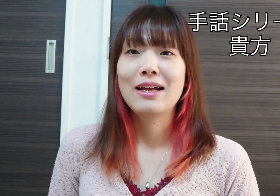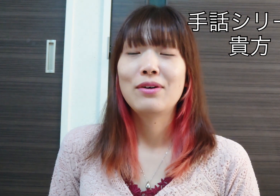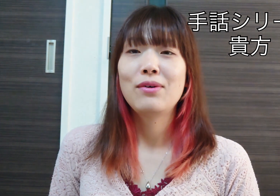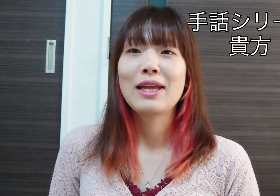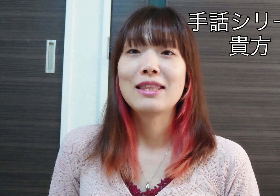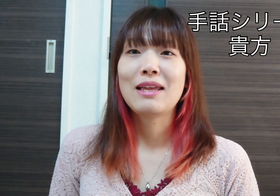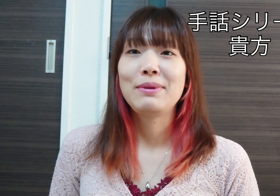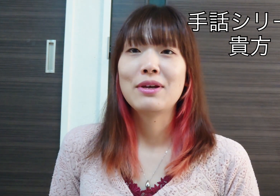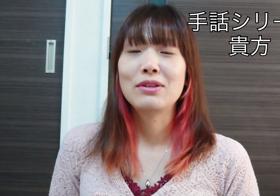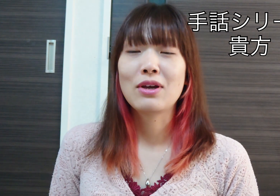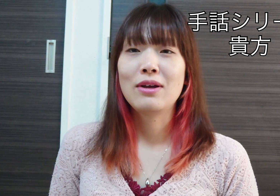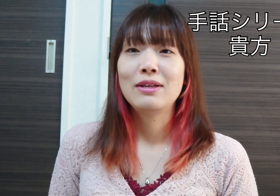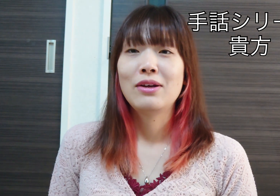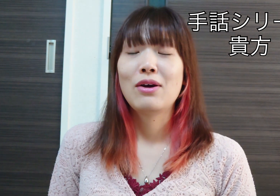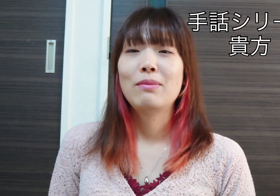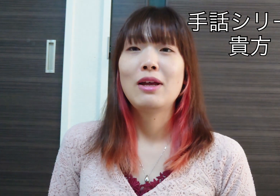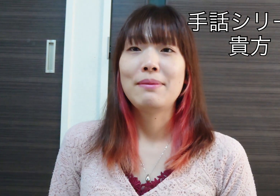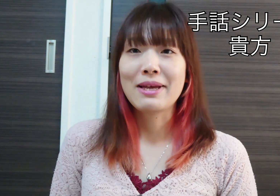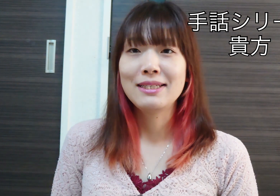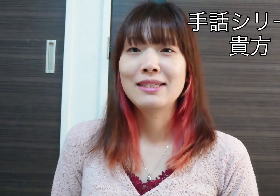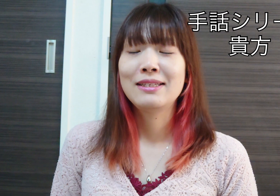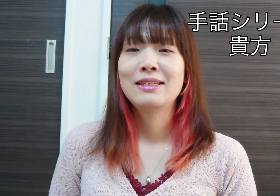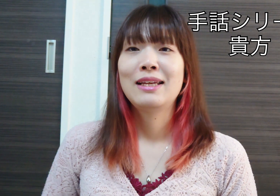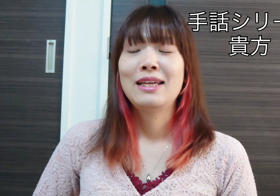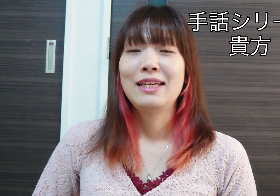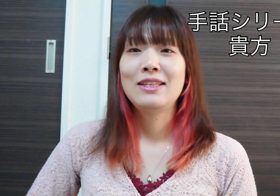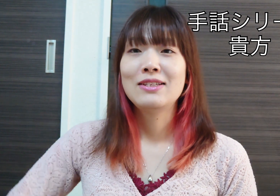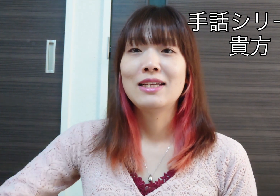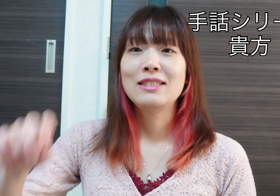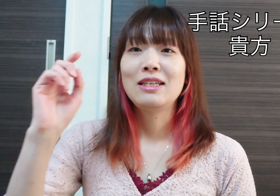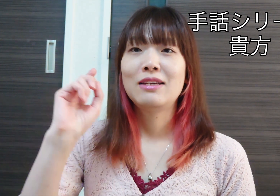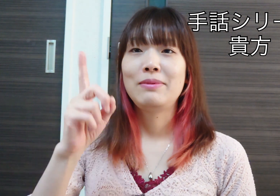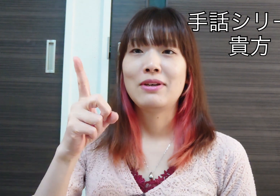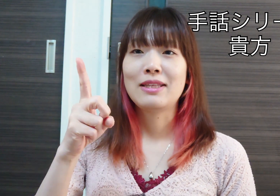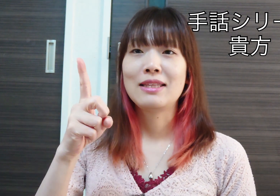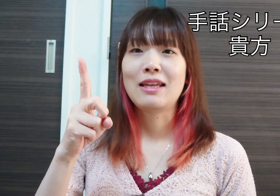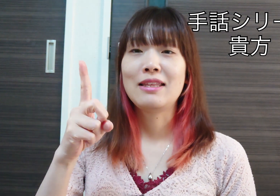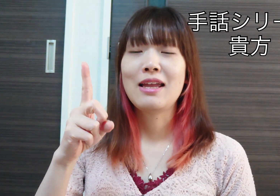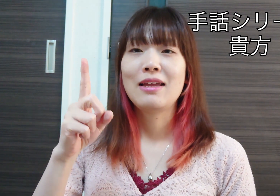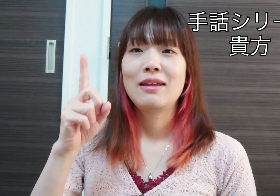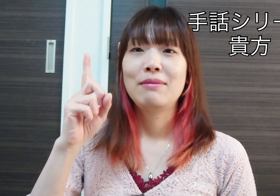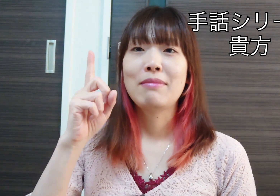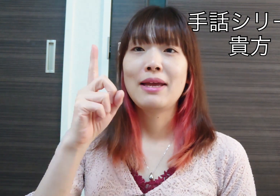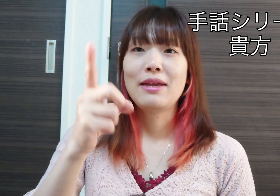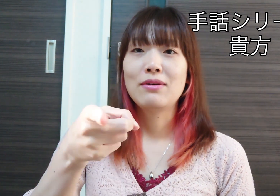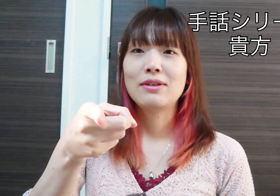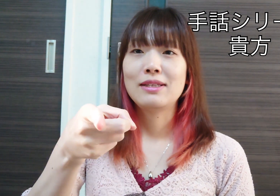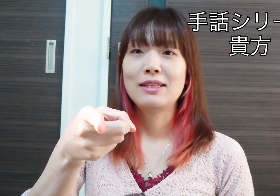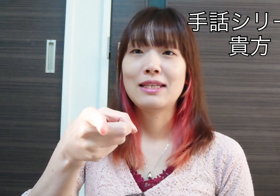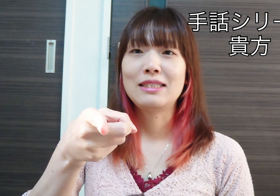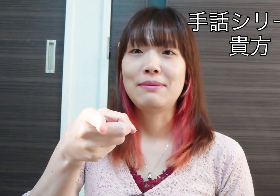をやってみようと思います。人差し指を立てて前を指します